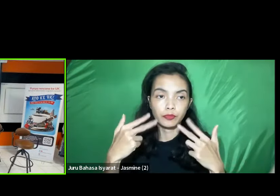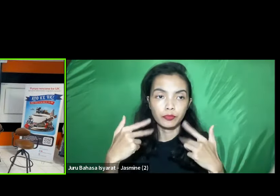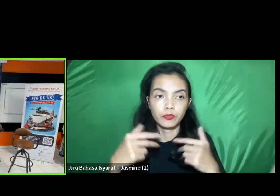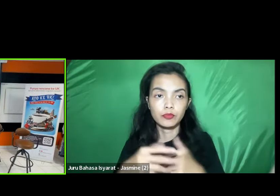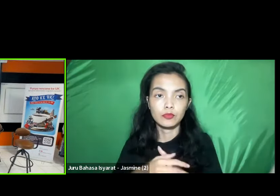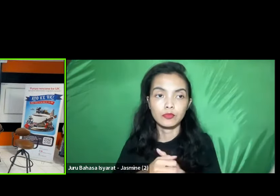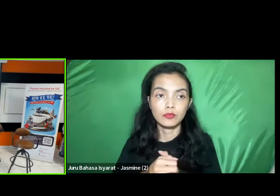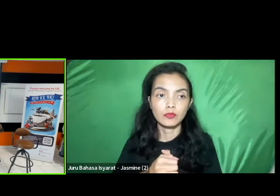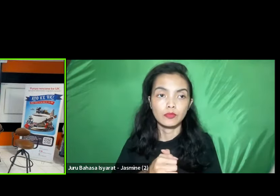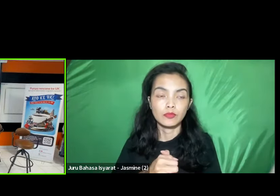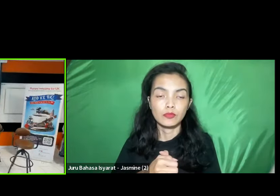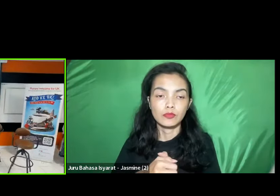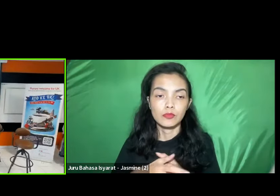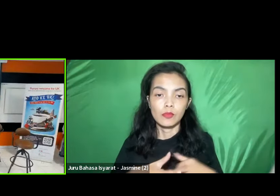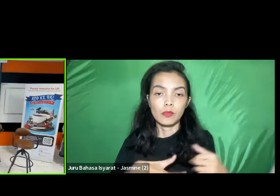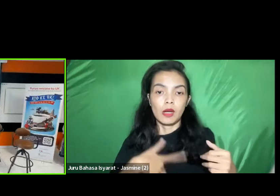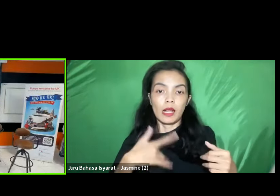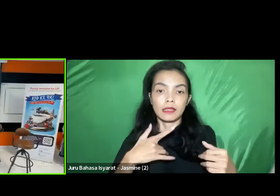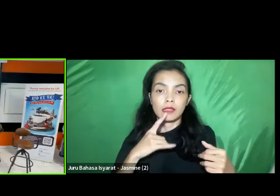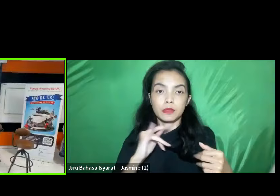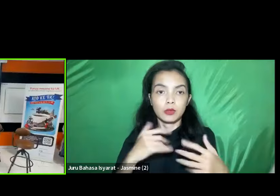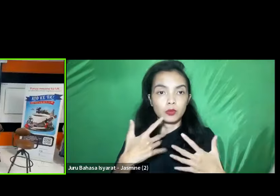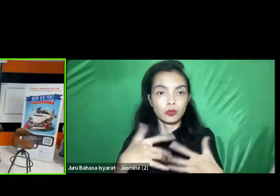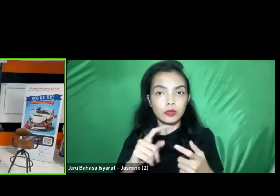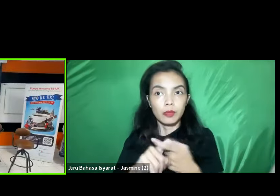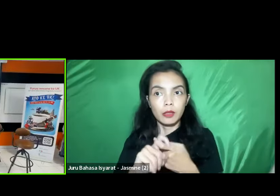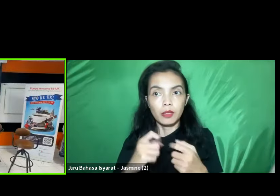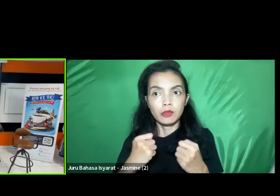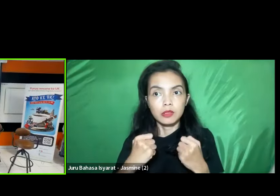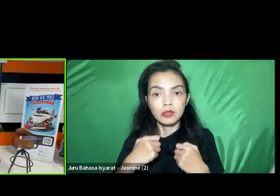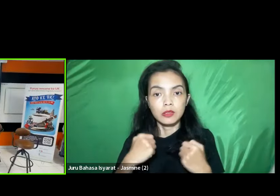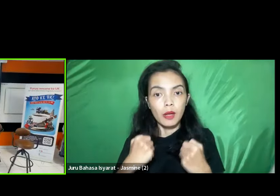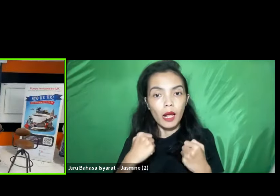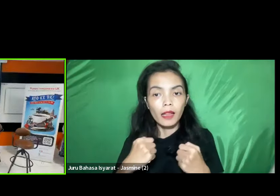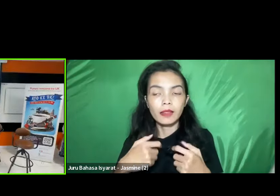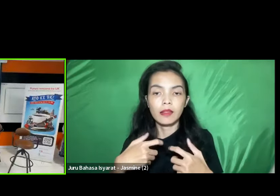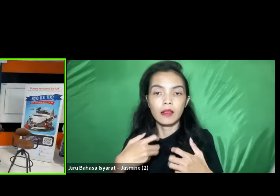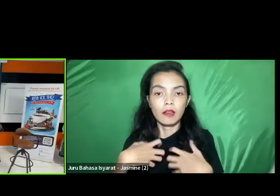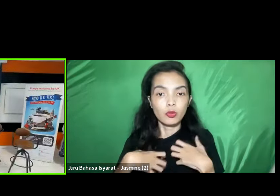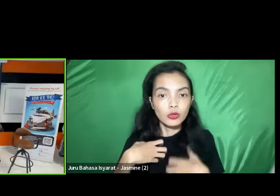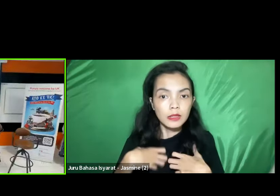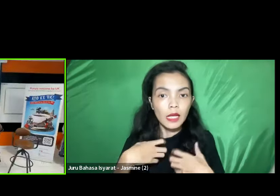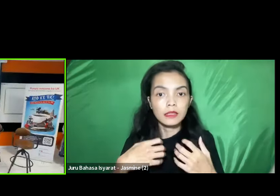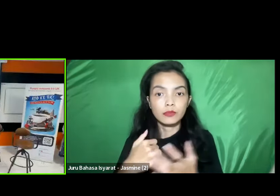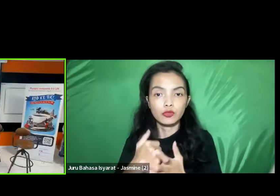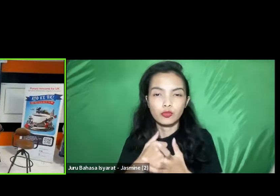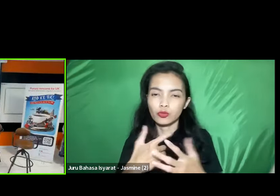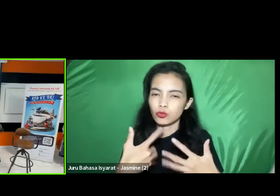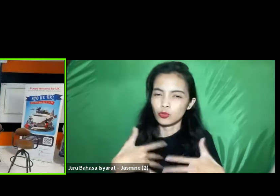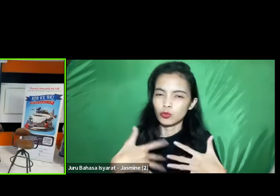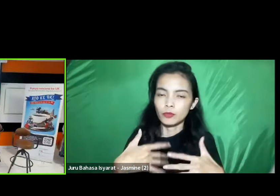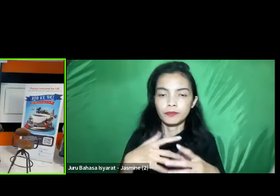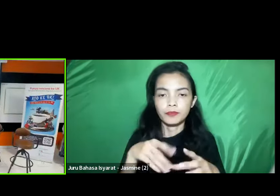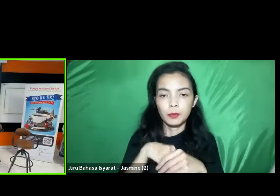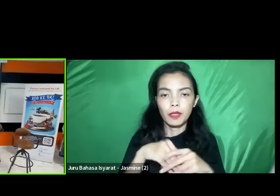eh merasa Wah antusiasme teman-teman di sini sangat hebat ya untuk eh mengikuti acara ini jadi kalau teman-teman semuanya